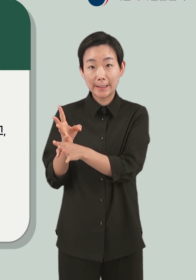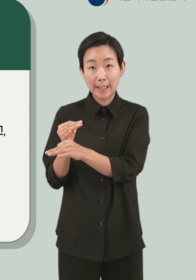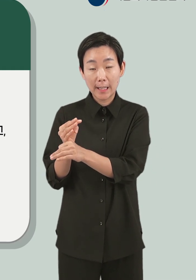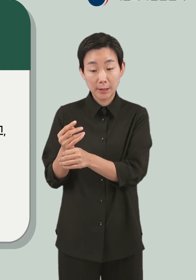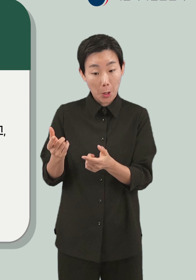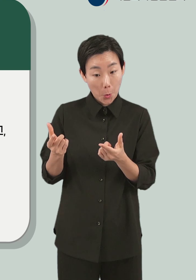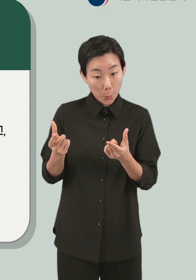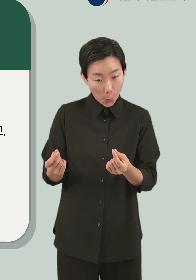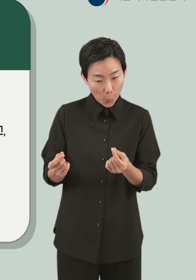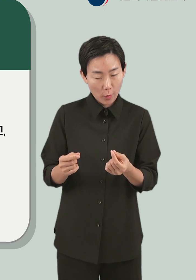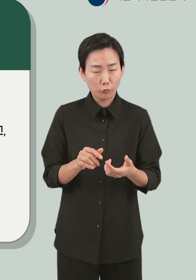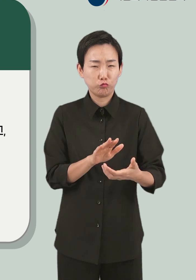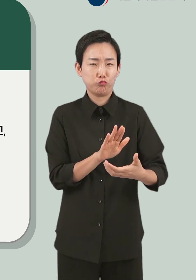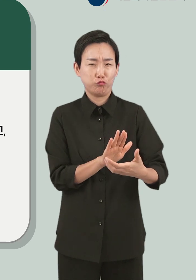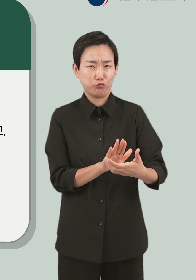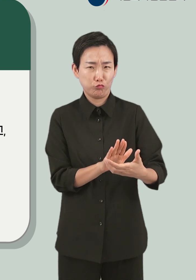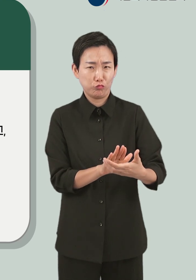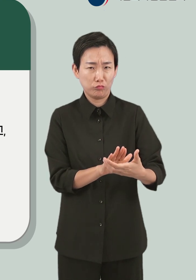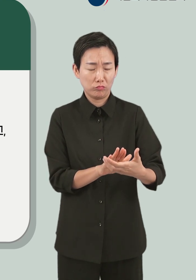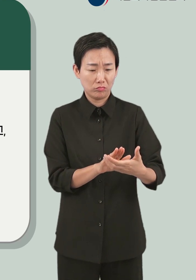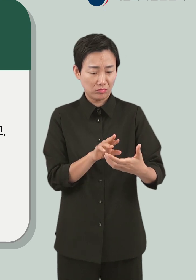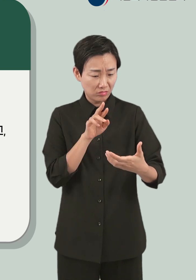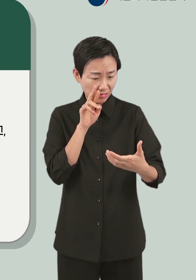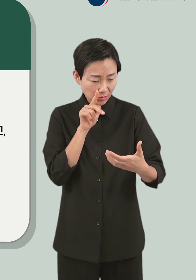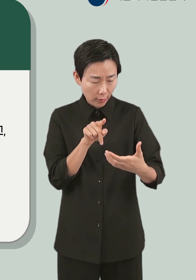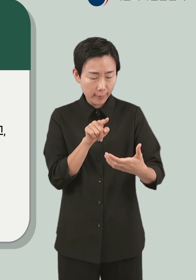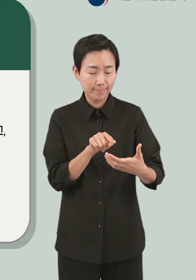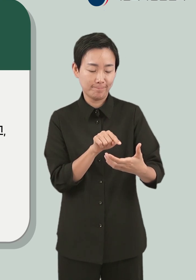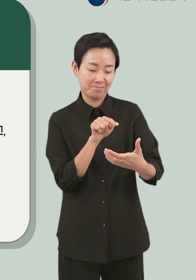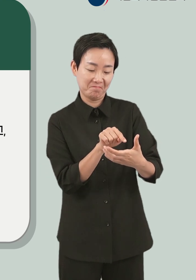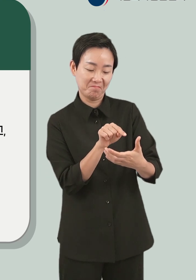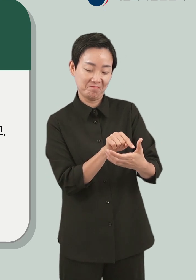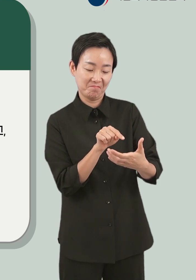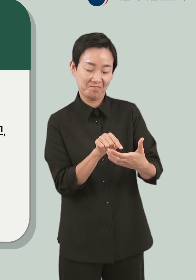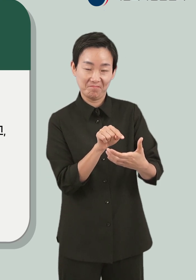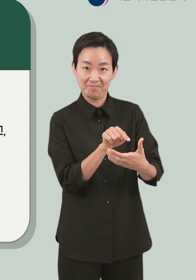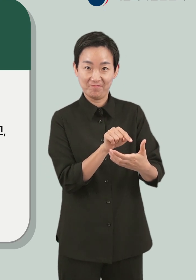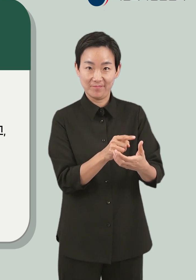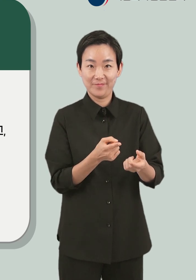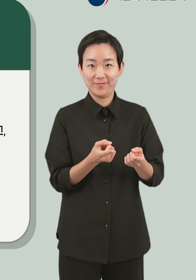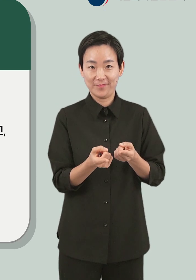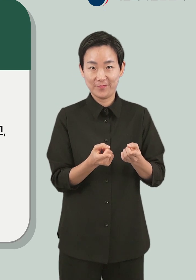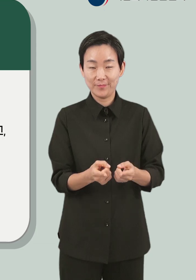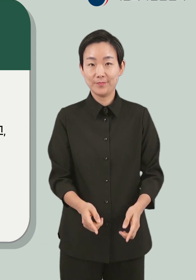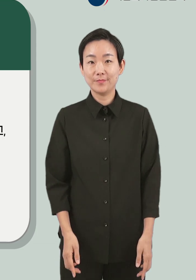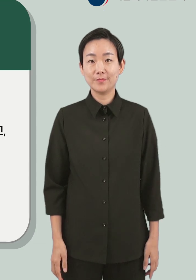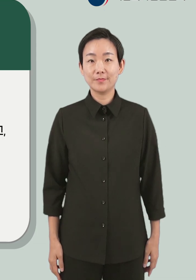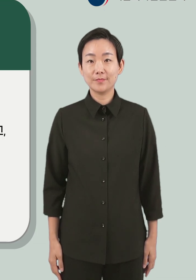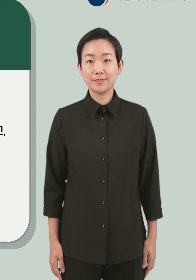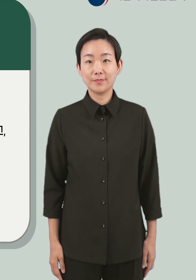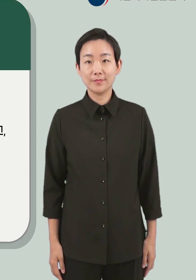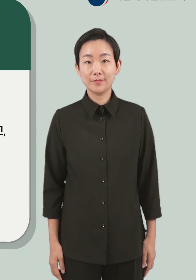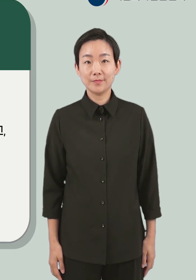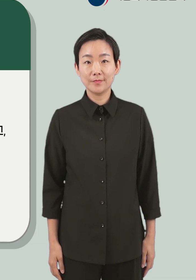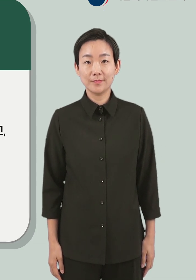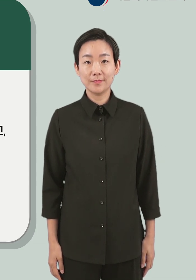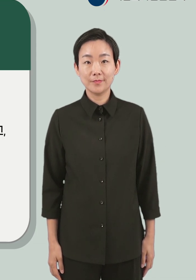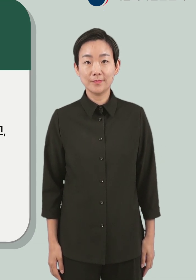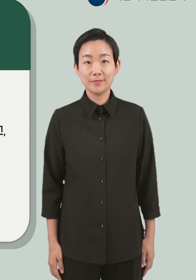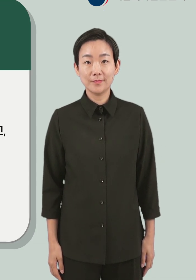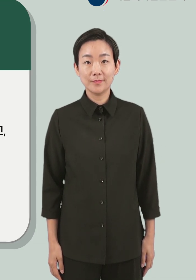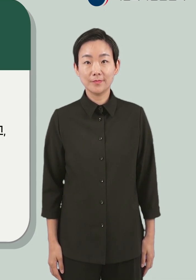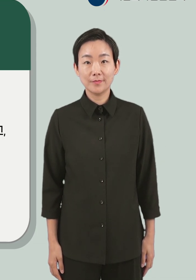시간과 날짜가 올바른지 확인하고 필요하면 검사일 기준으로 시간과 날짜를 설정합니다. 기기